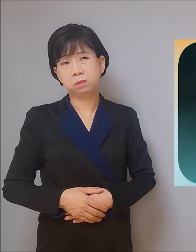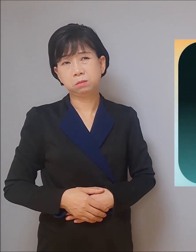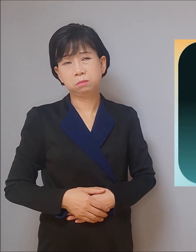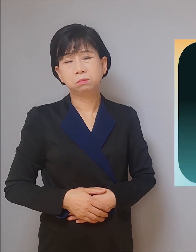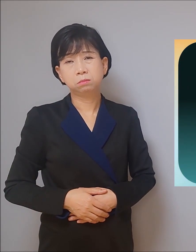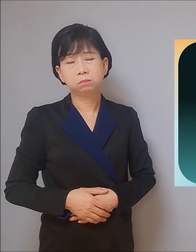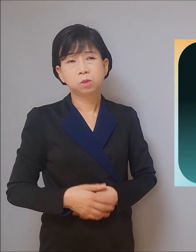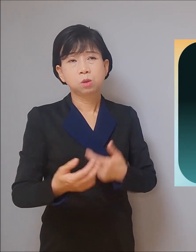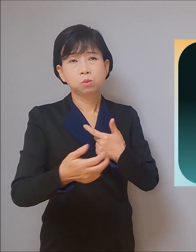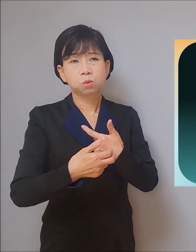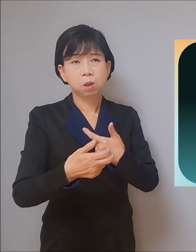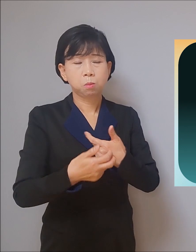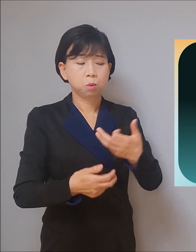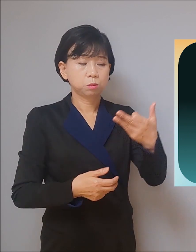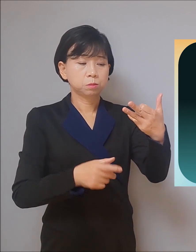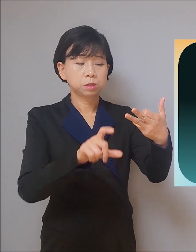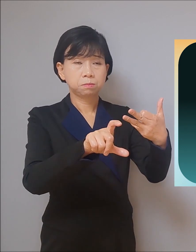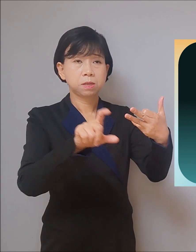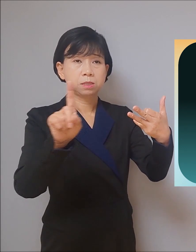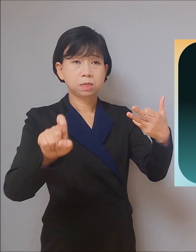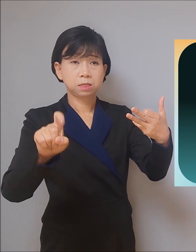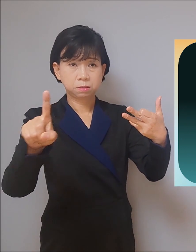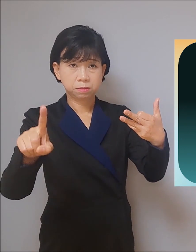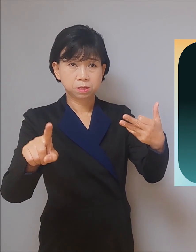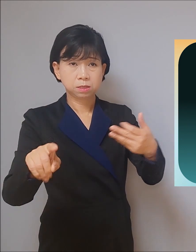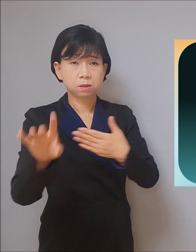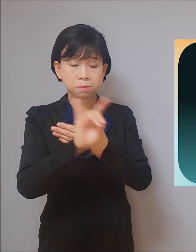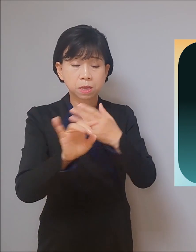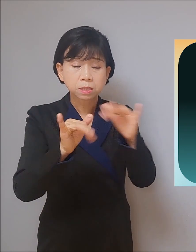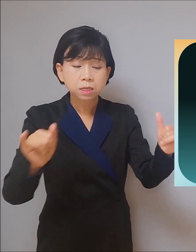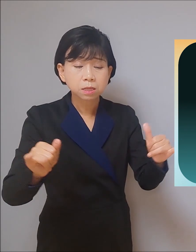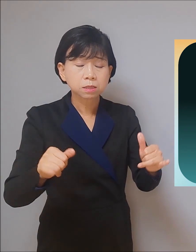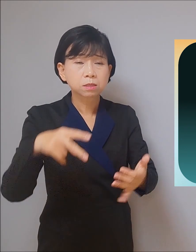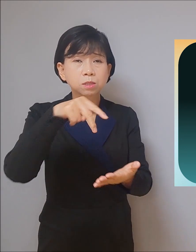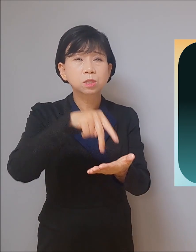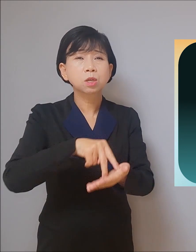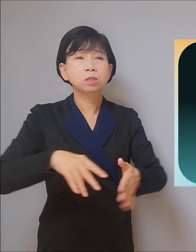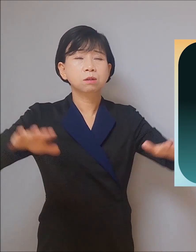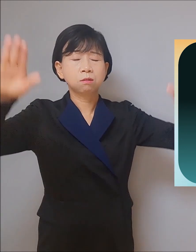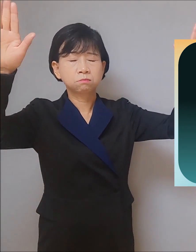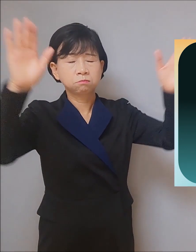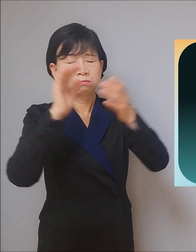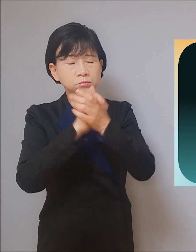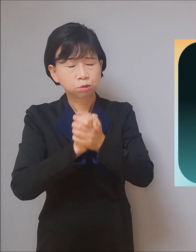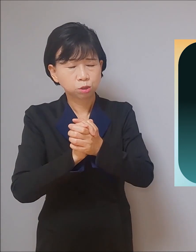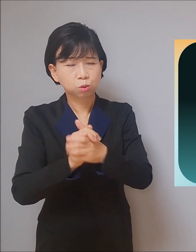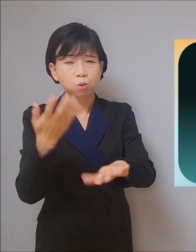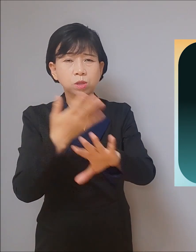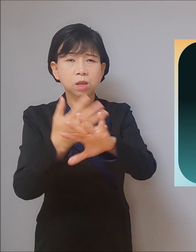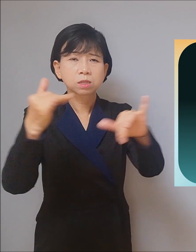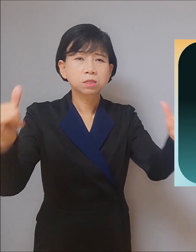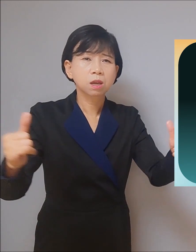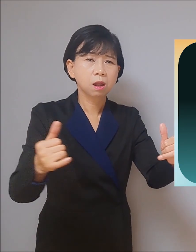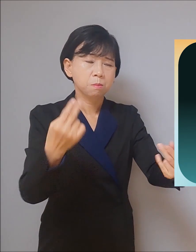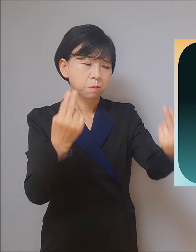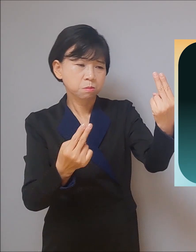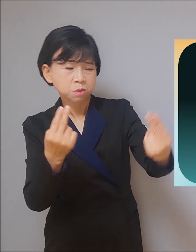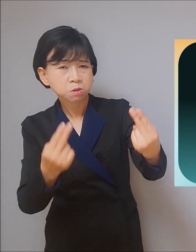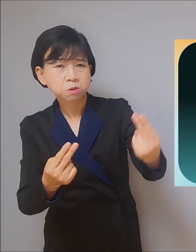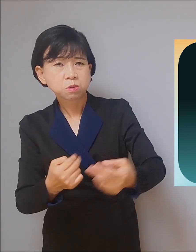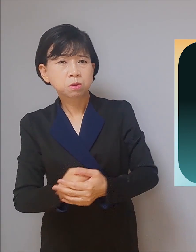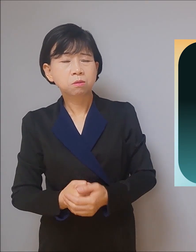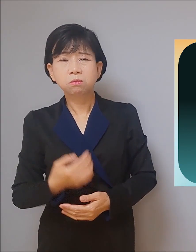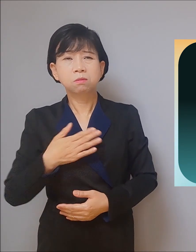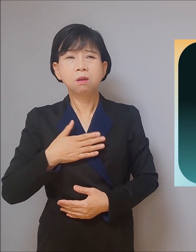11절에서 말씀합니다. 바리새인은 서서 따로 기도하여 이르되 하나님이여, 나는 다른 사람들 곧 토색, 불의, 간음을 하는